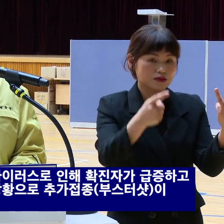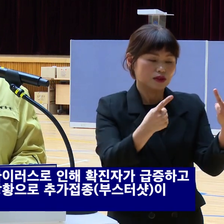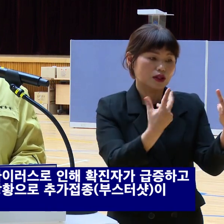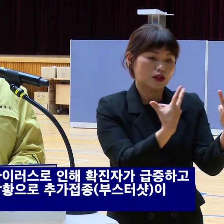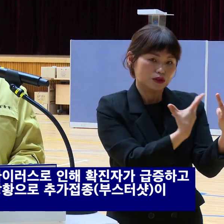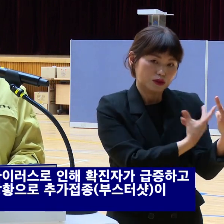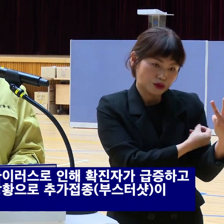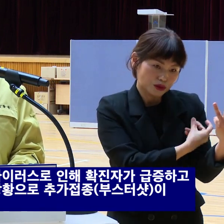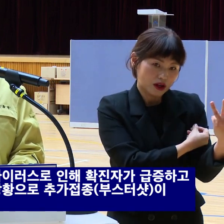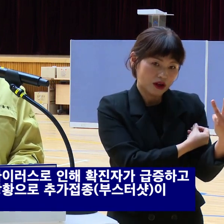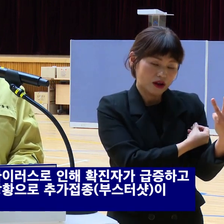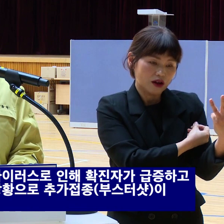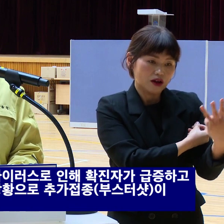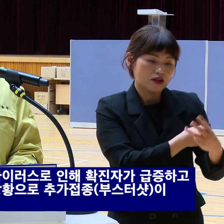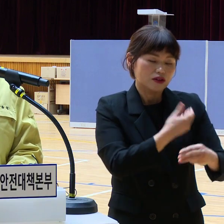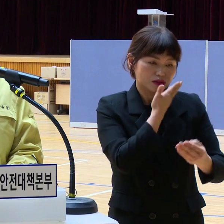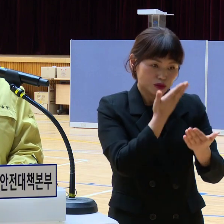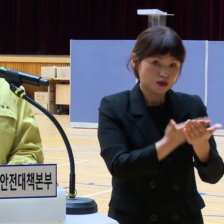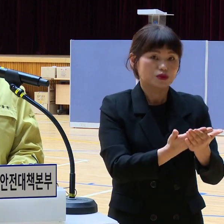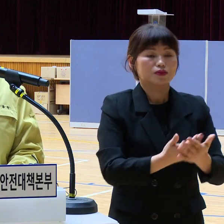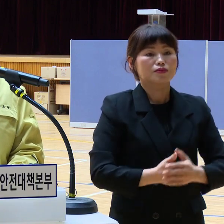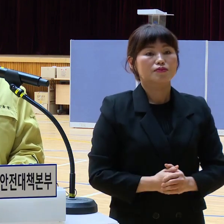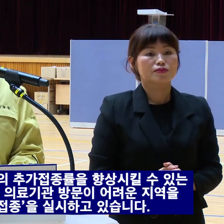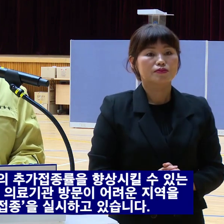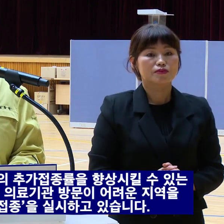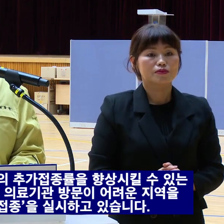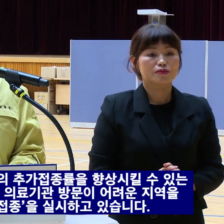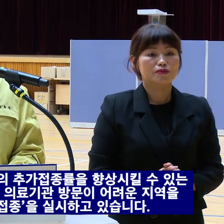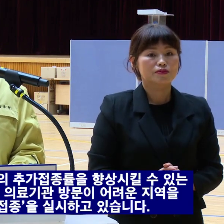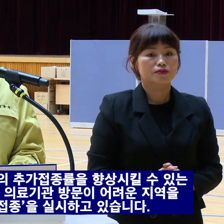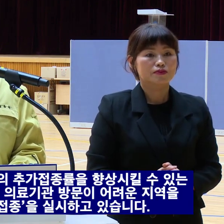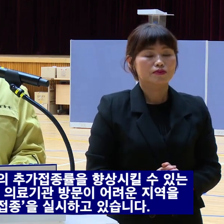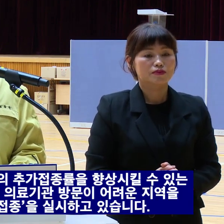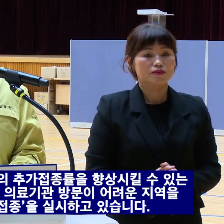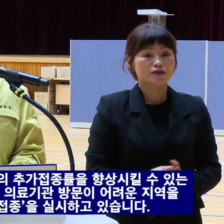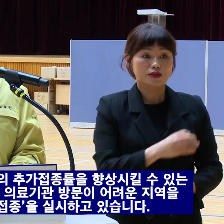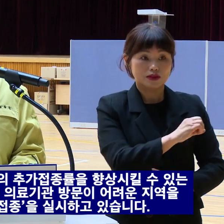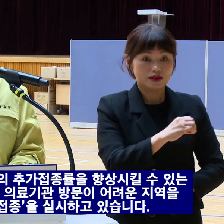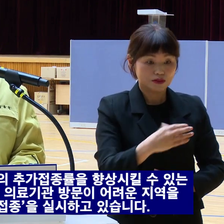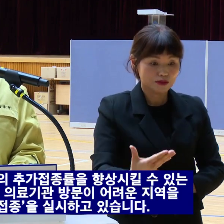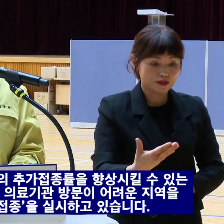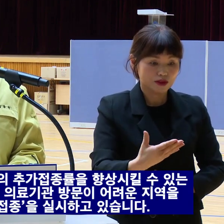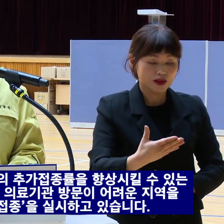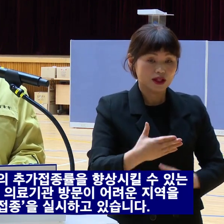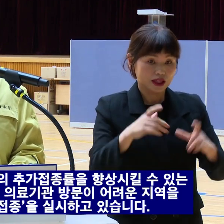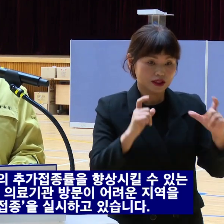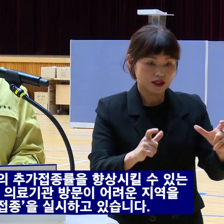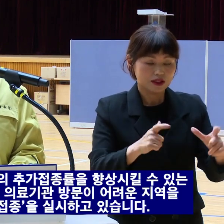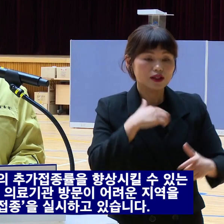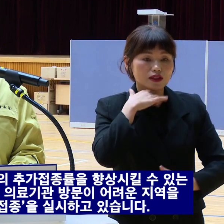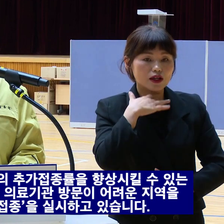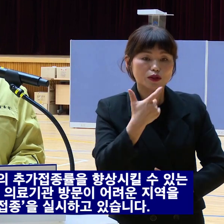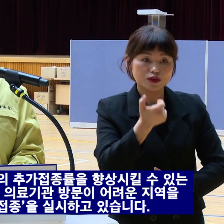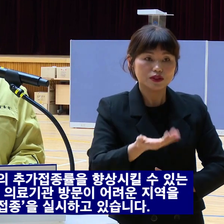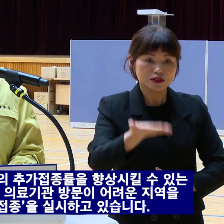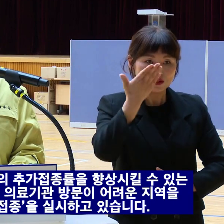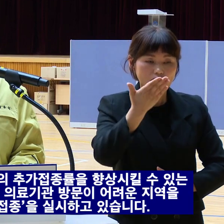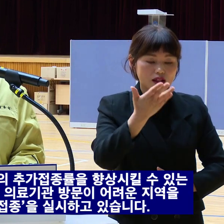무엇보다 필요한 시점입니다. 이에 우리 군은 60세 이상 고위험군의